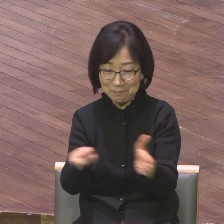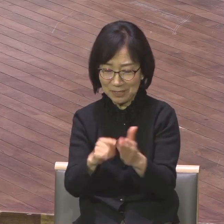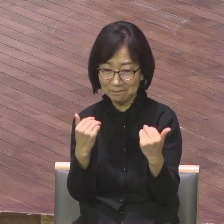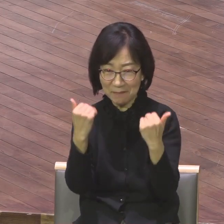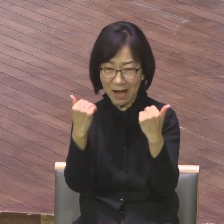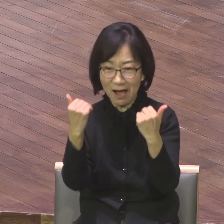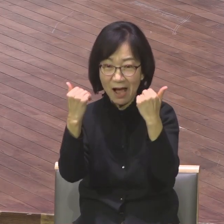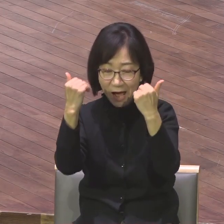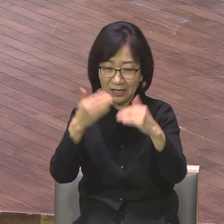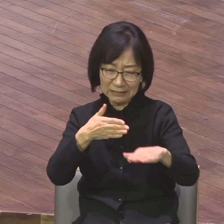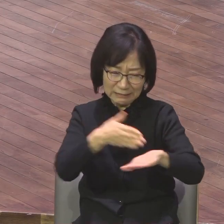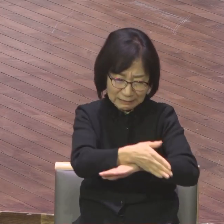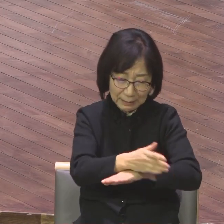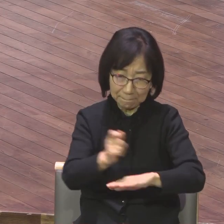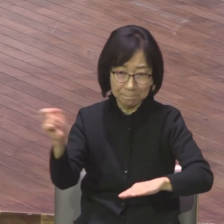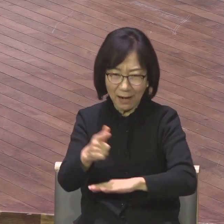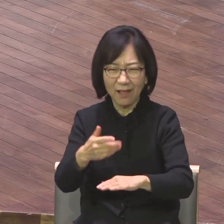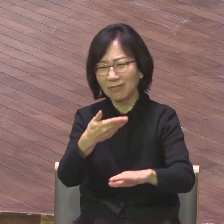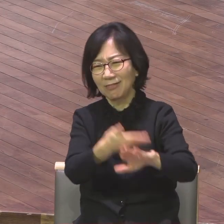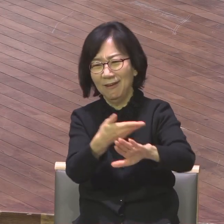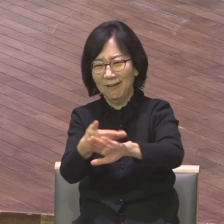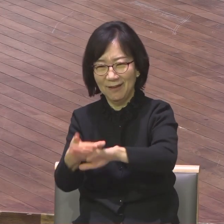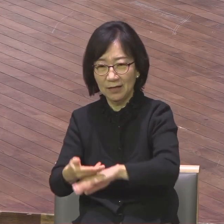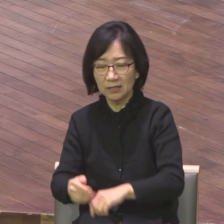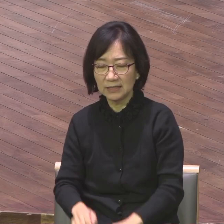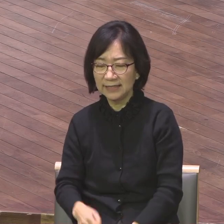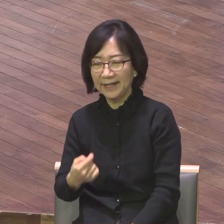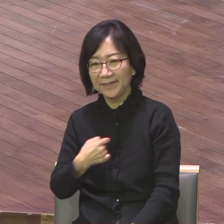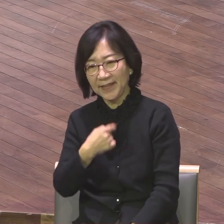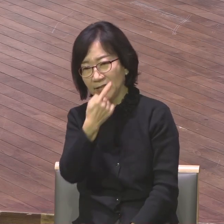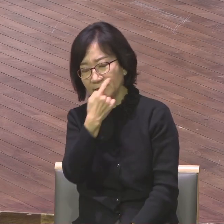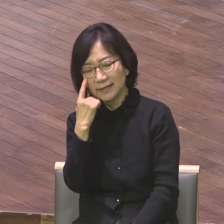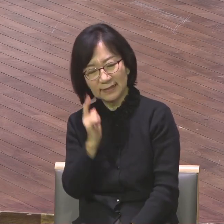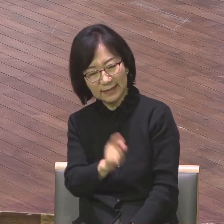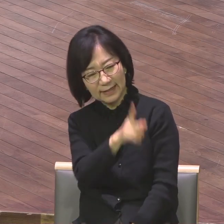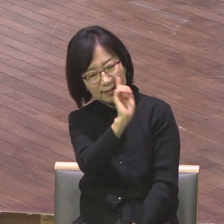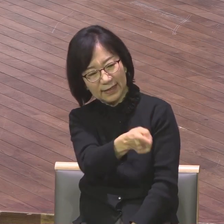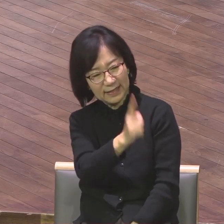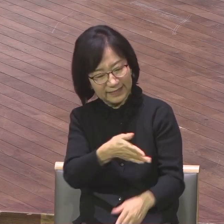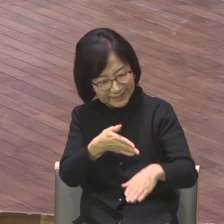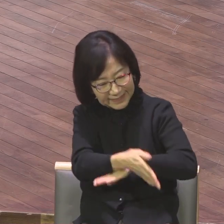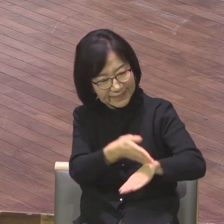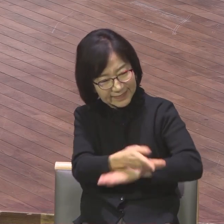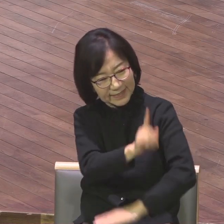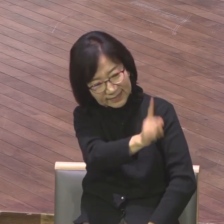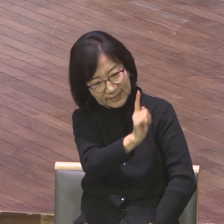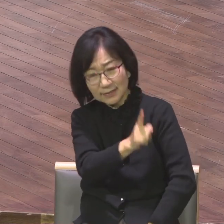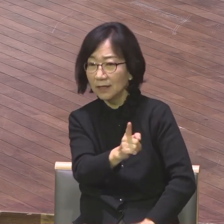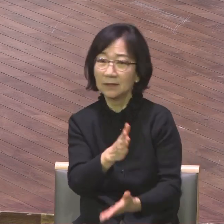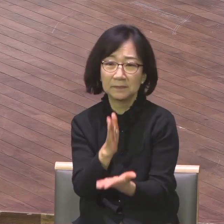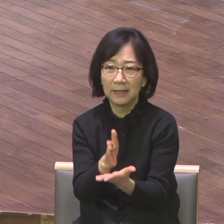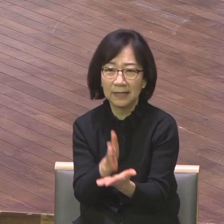가지고 다른 사람을 성급하게 그렇게 판단을 해서는 안 됩니다.